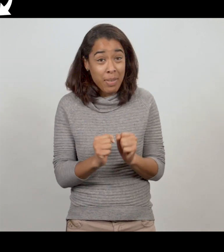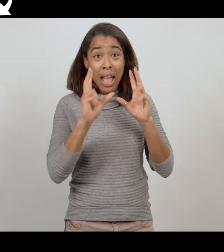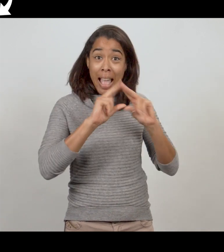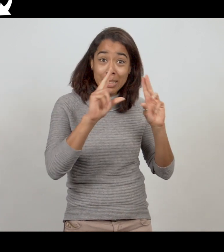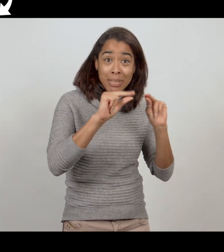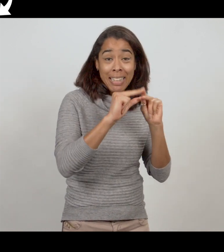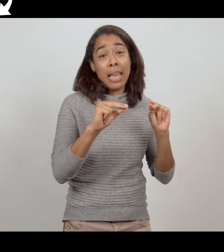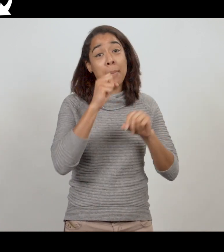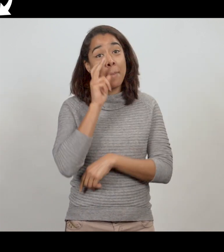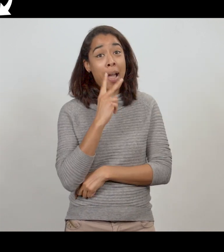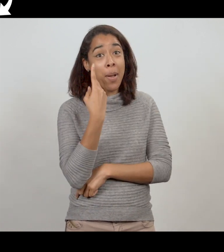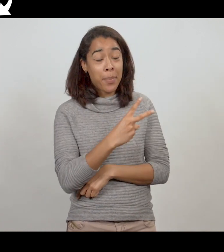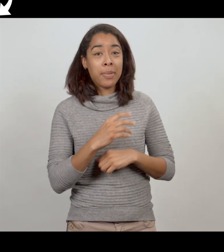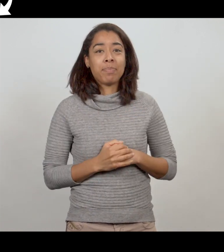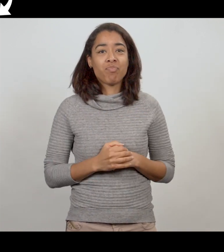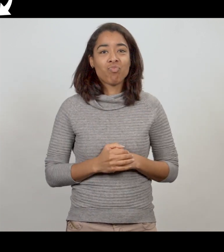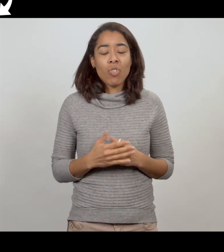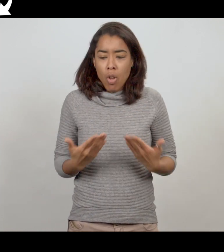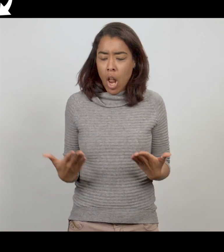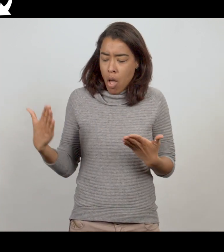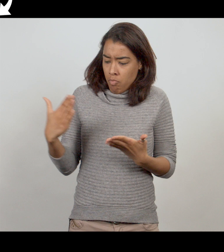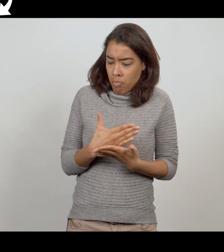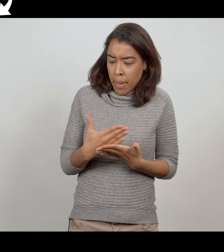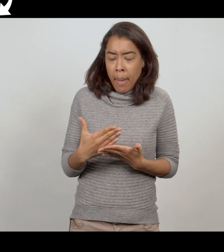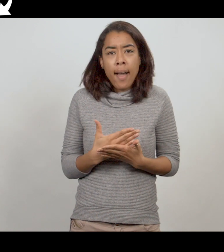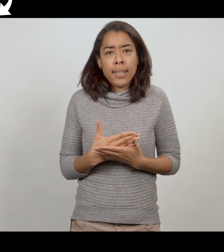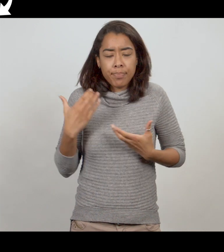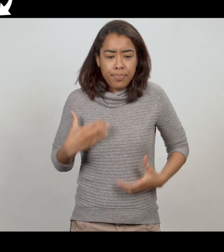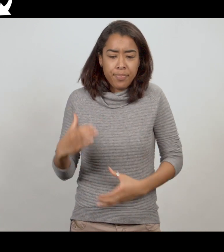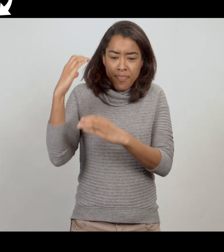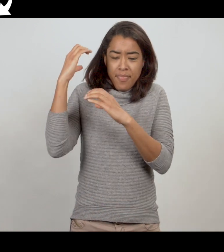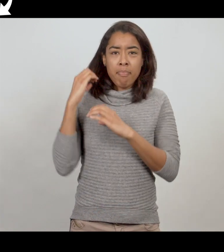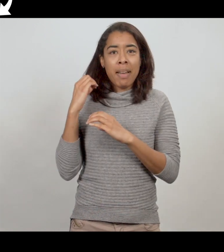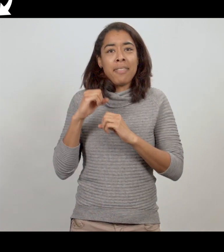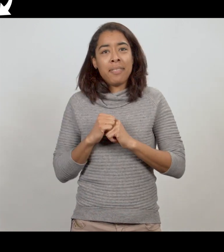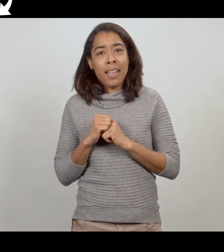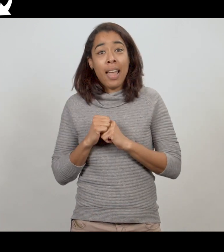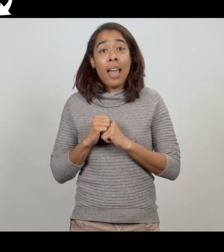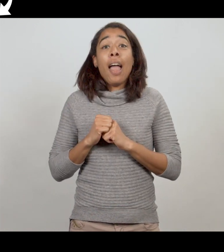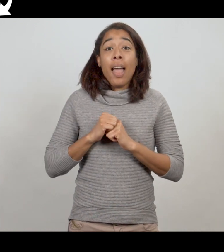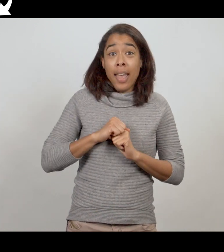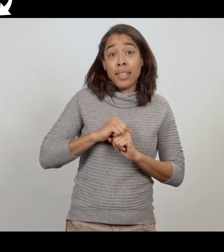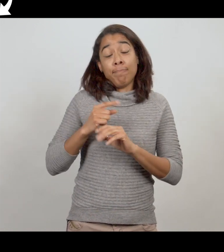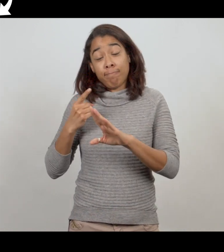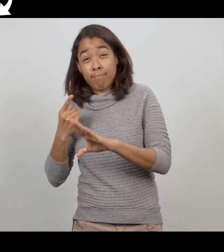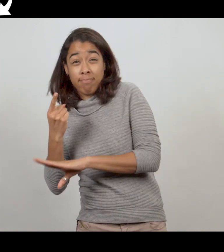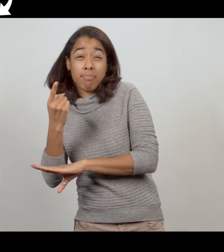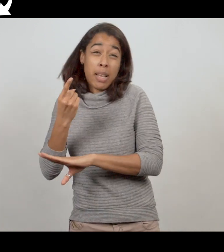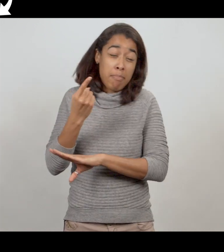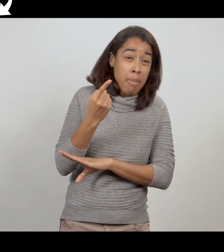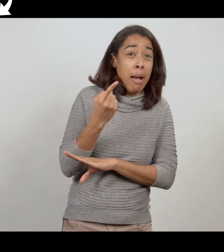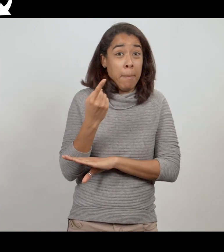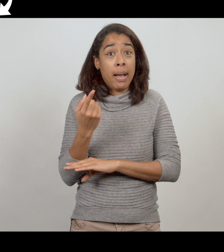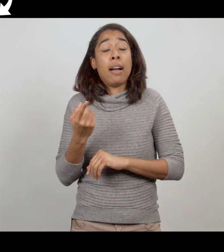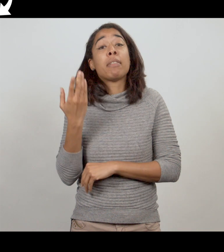tout raconter à ses parents et, sans trop tarder, elle commence son voyage.